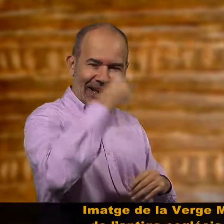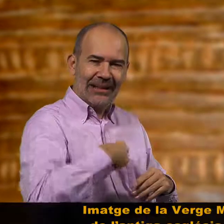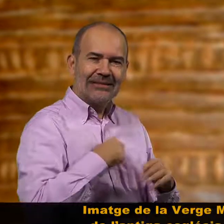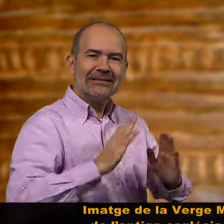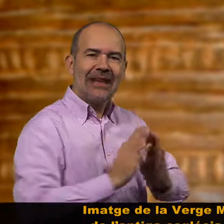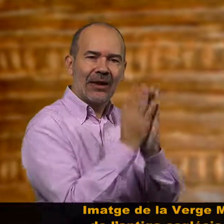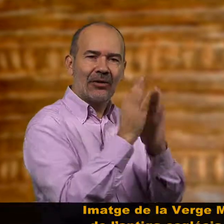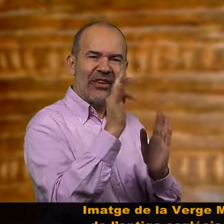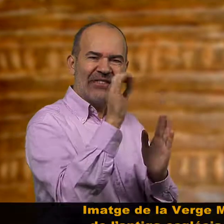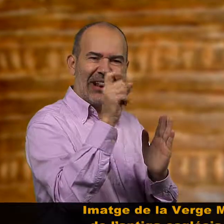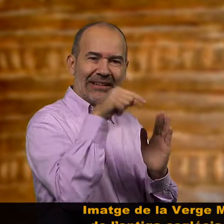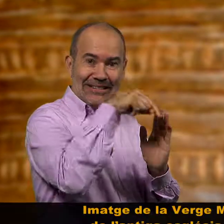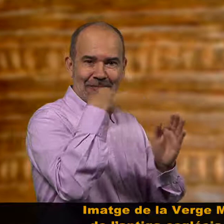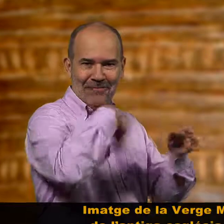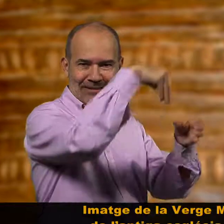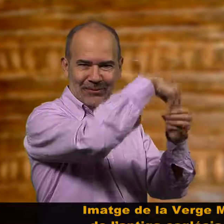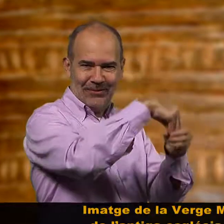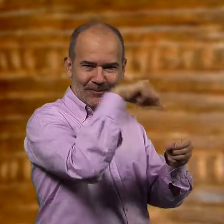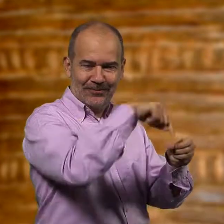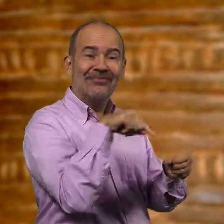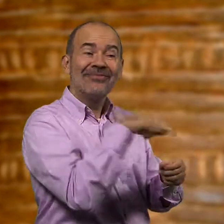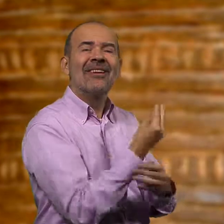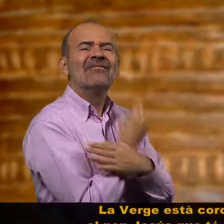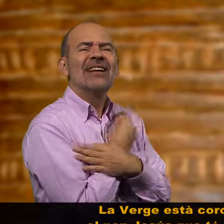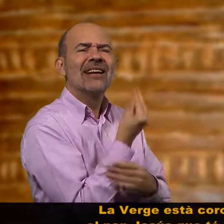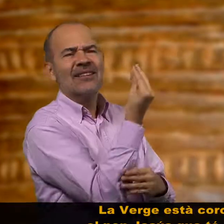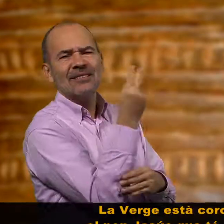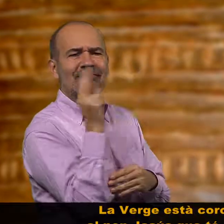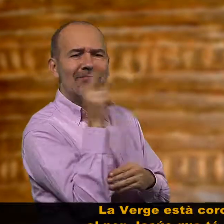Verge està coronada i sosté el nen Jesús que té un llibre obert.